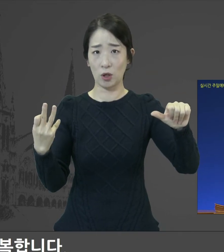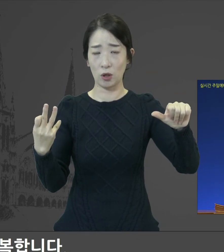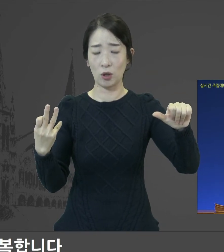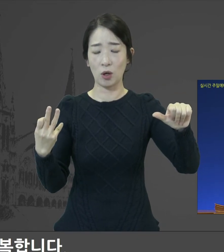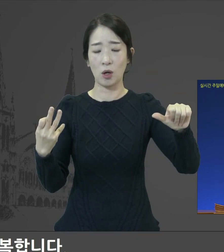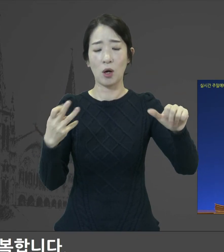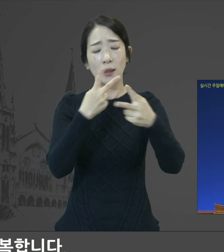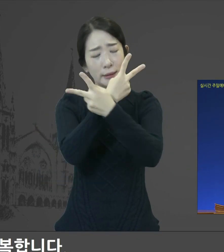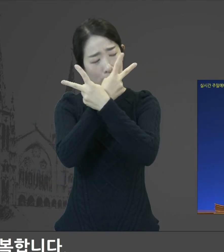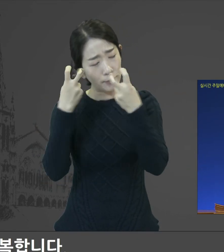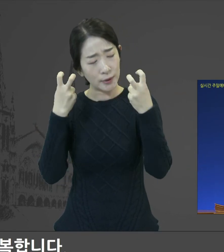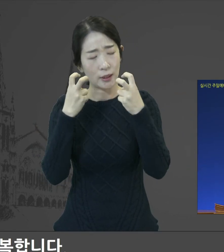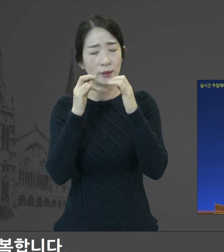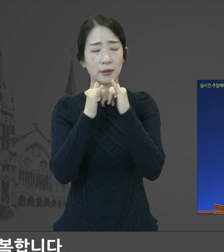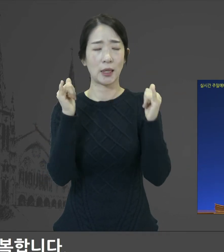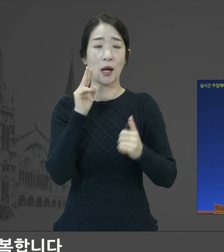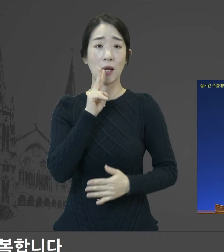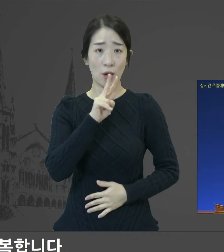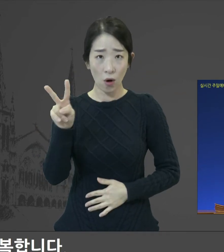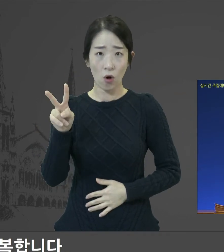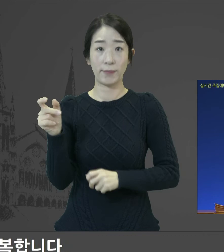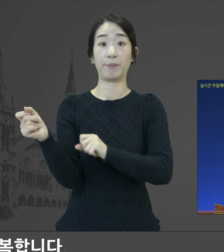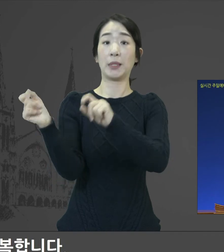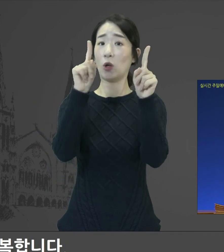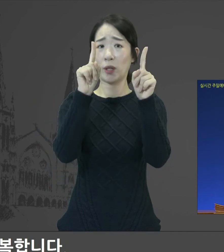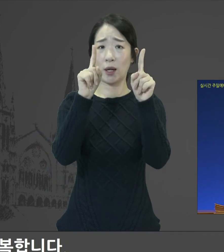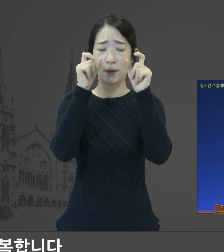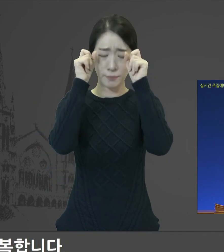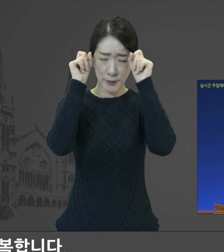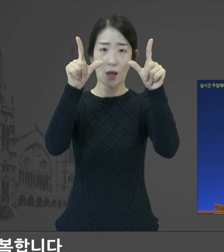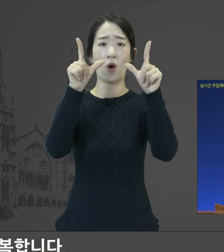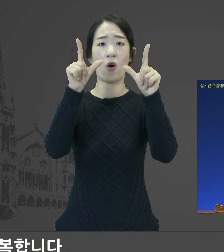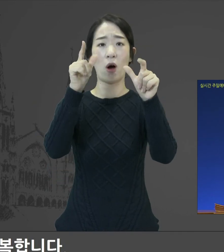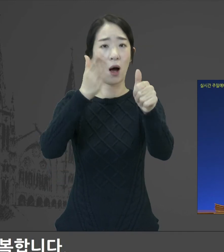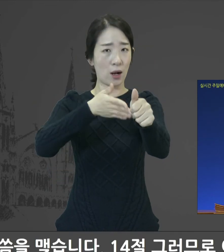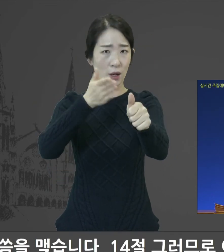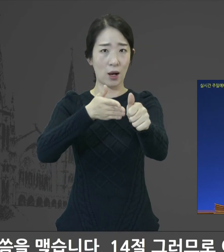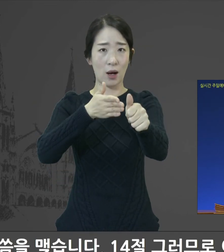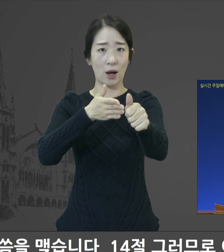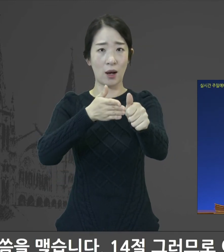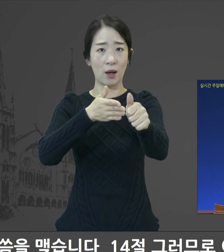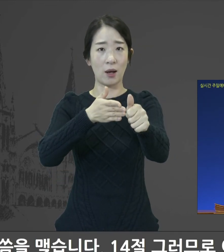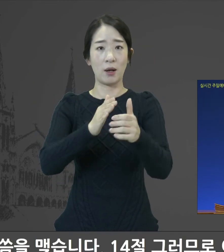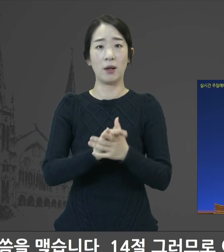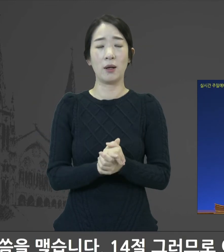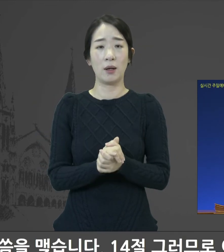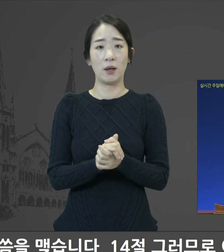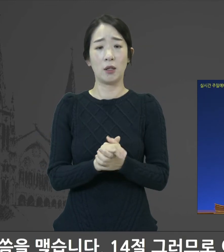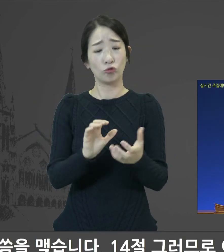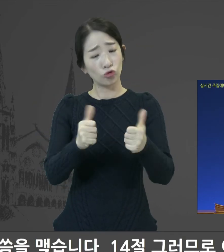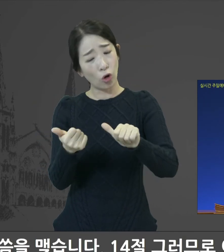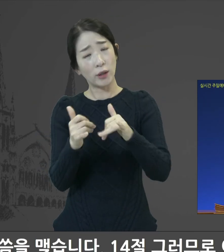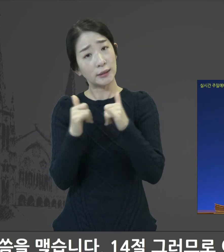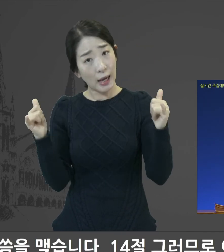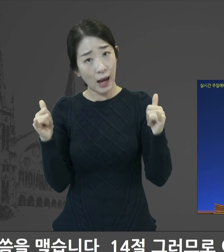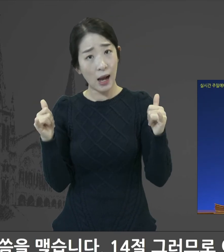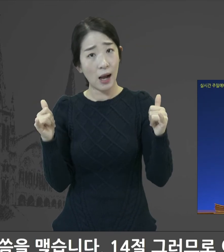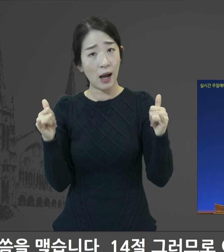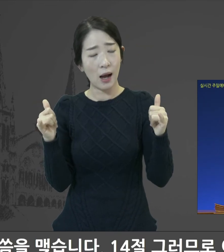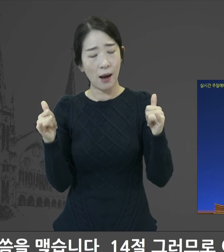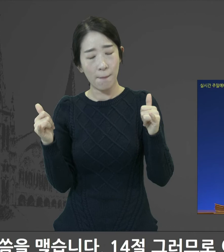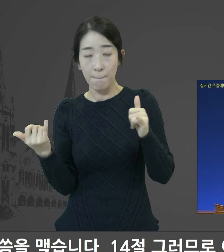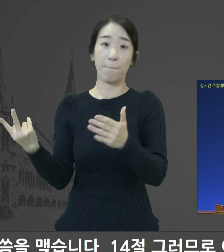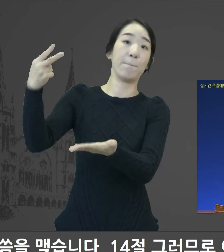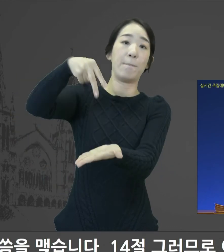자여 일어나라, 깨어나라, 일어나라, 이런 뜻이죠. 죽어있는 자여